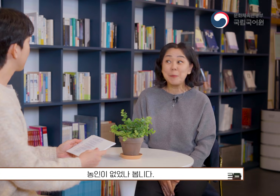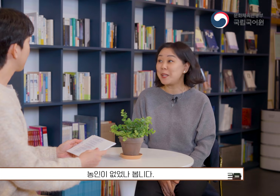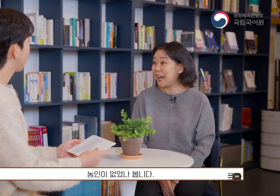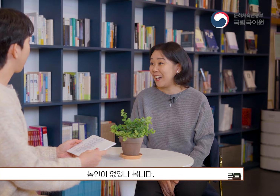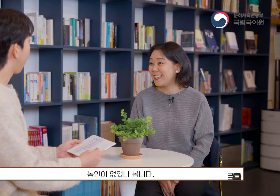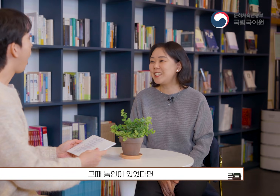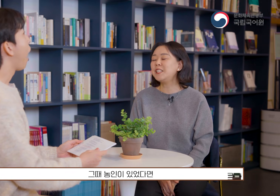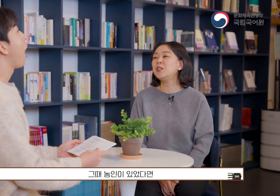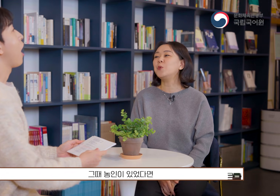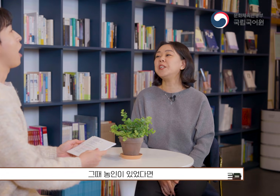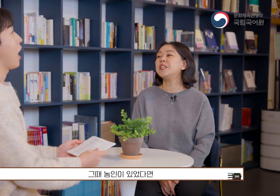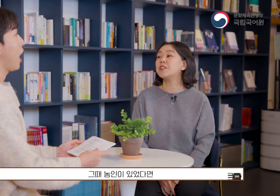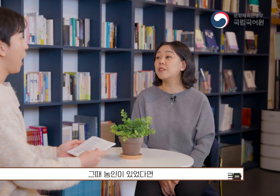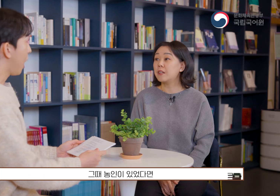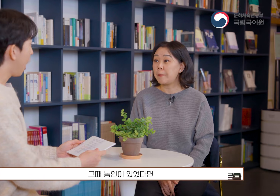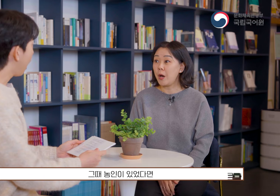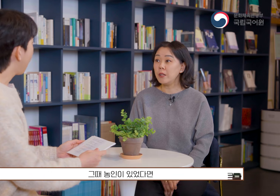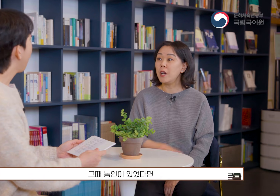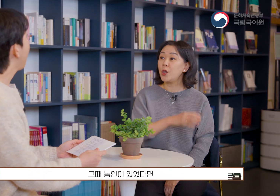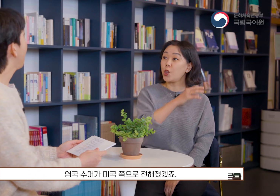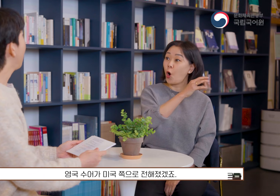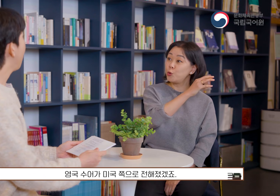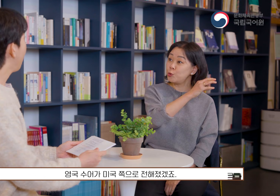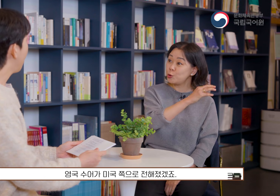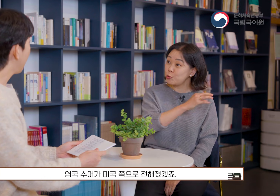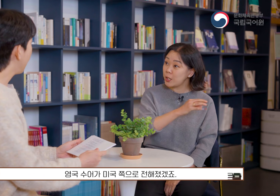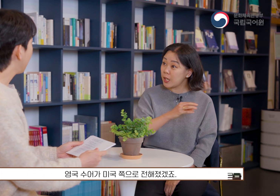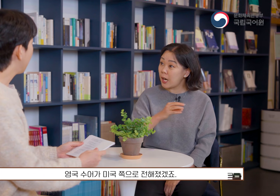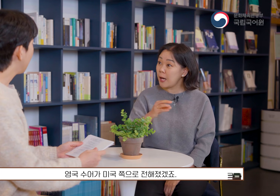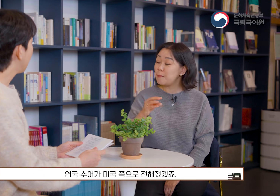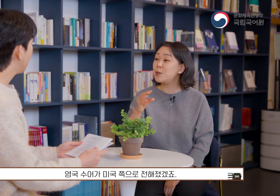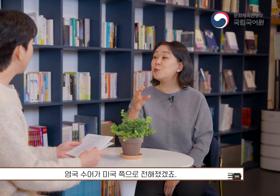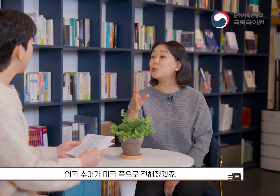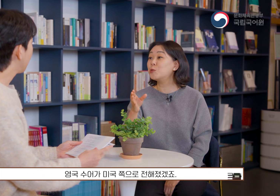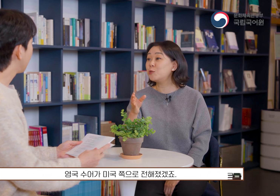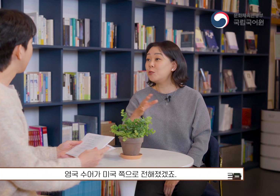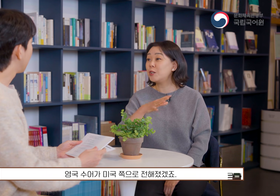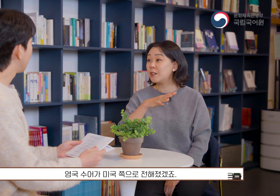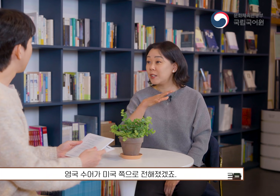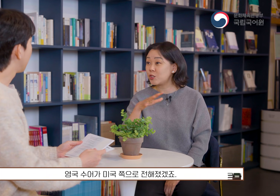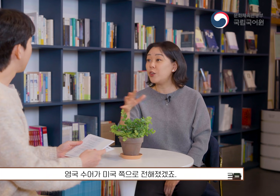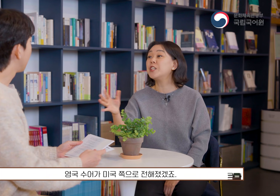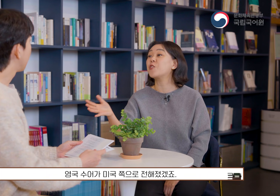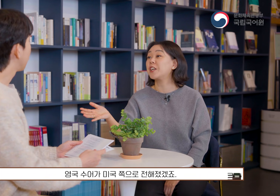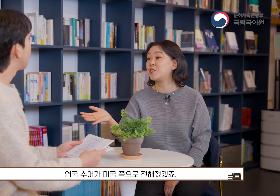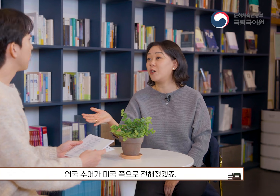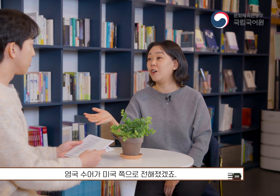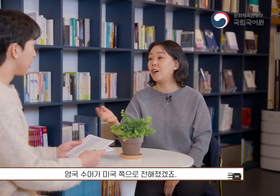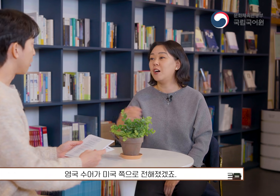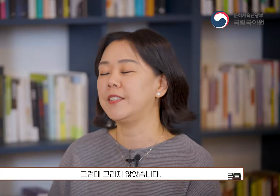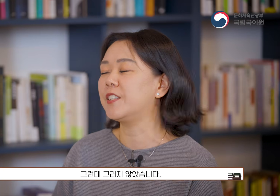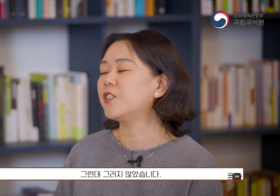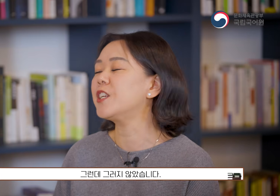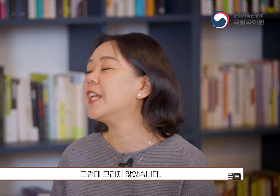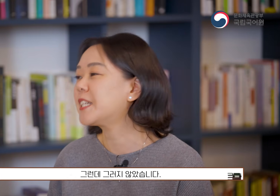봅니다. 그때 농인이 있었더라면 영국 수어가 미국 쪽으로 전해졌겠죠. 네. 근데 그러지